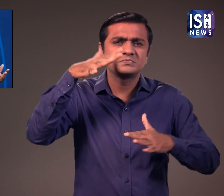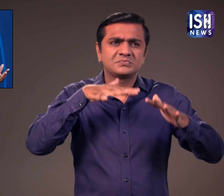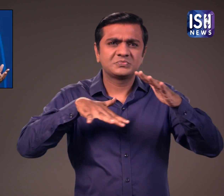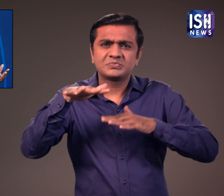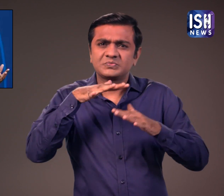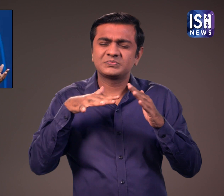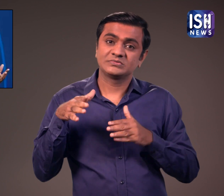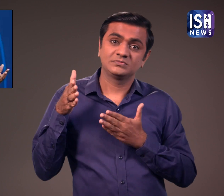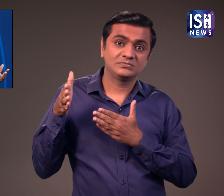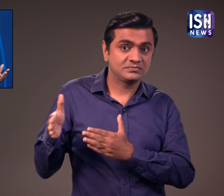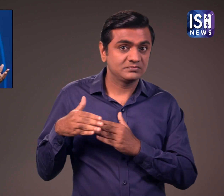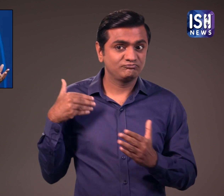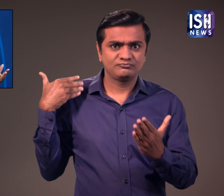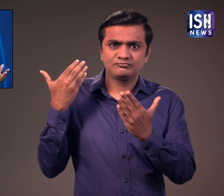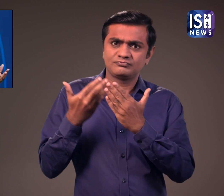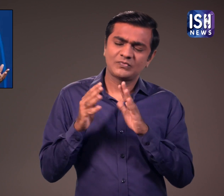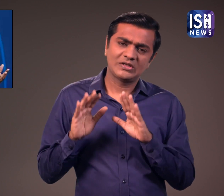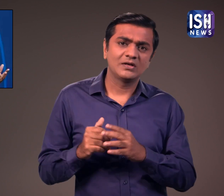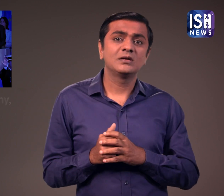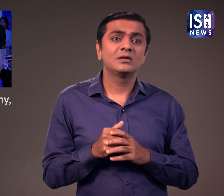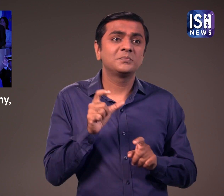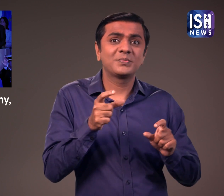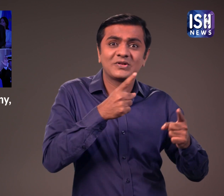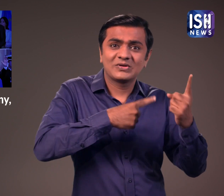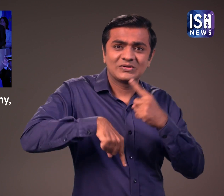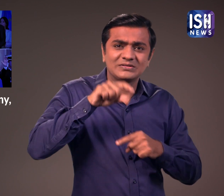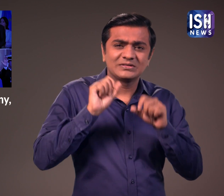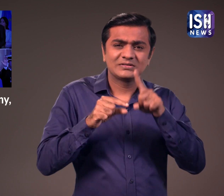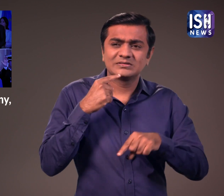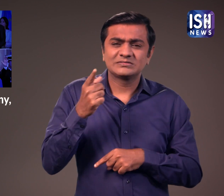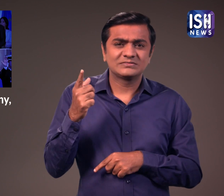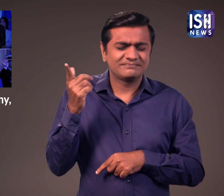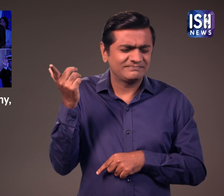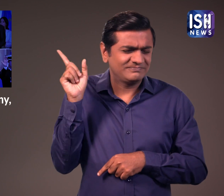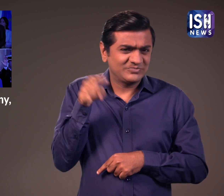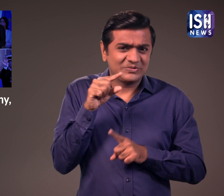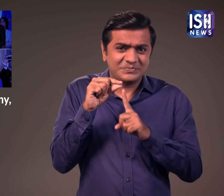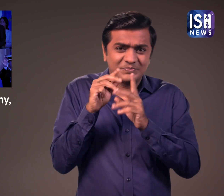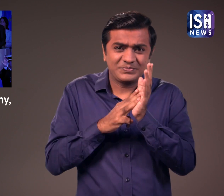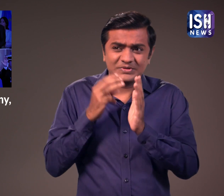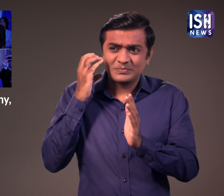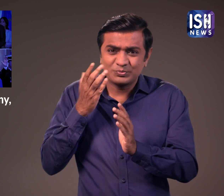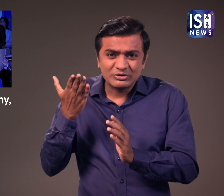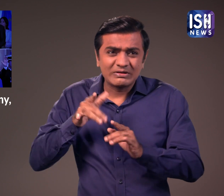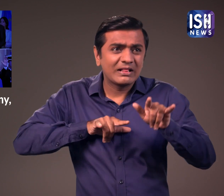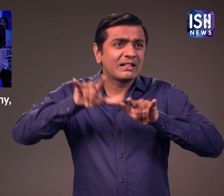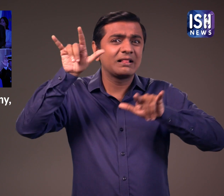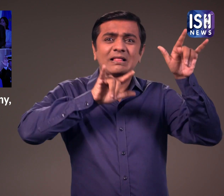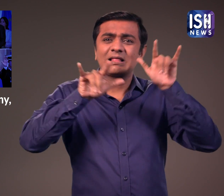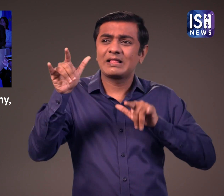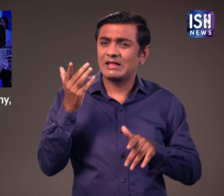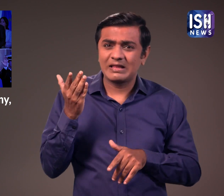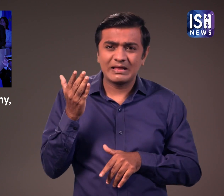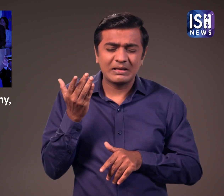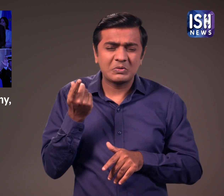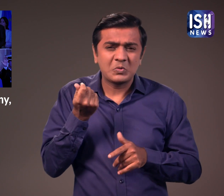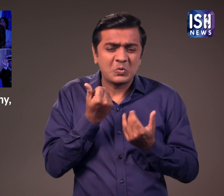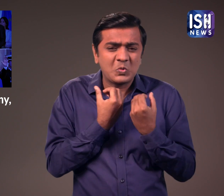भविश्यों की योजनाओं के लिए जहां कुछ लोग इसे गलत और पैसे की बरबादी कहते हैं